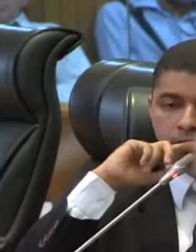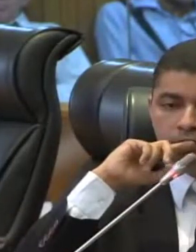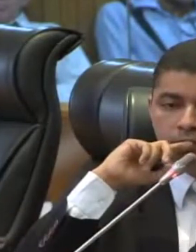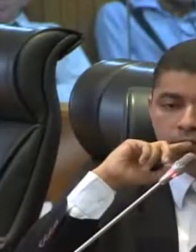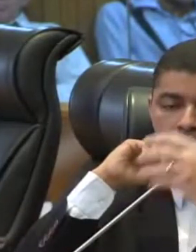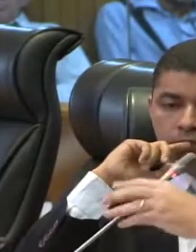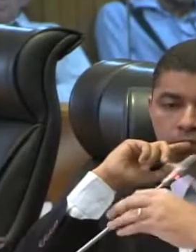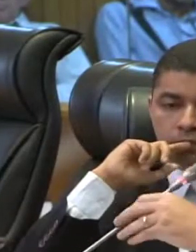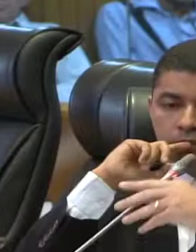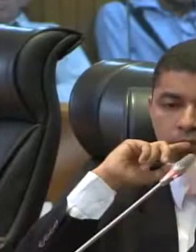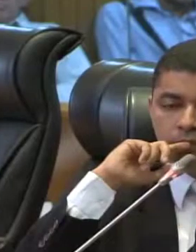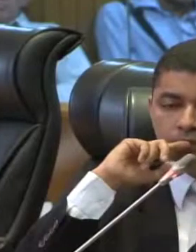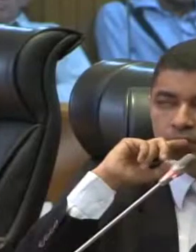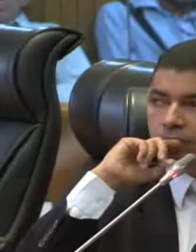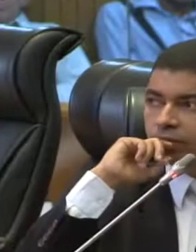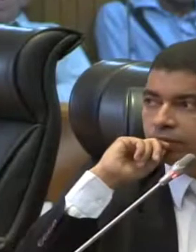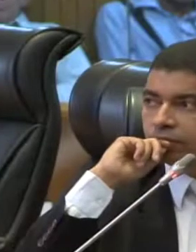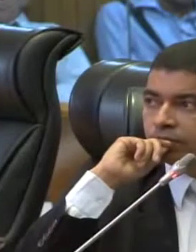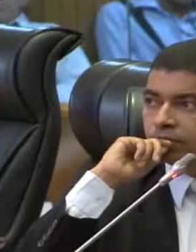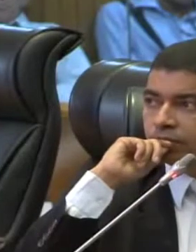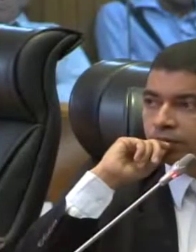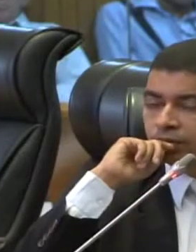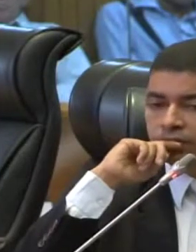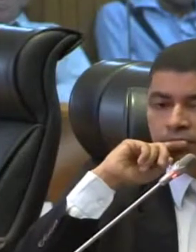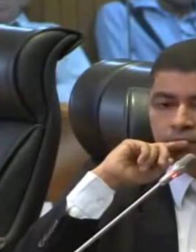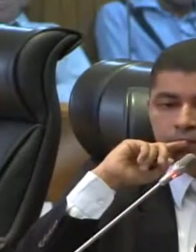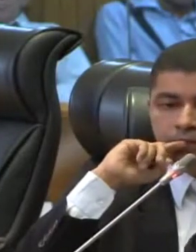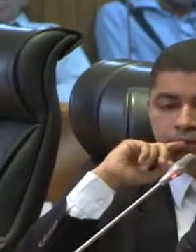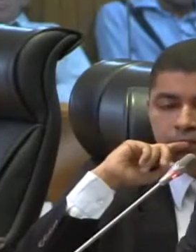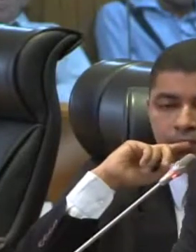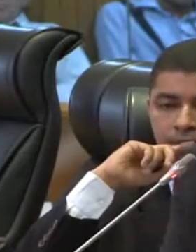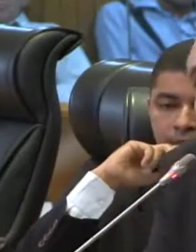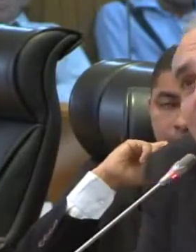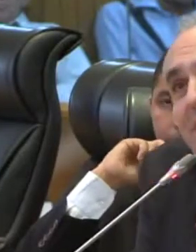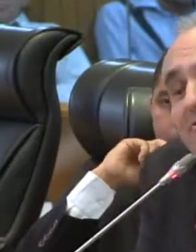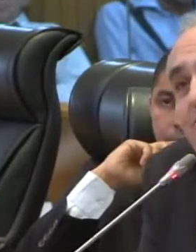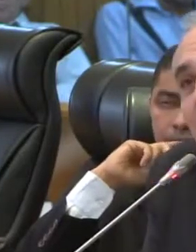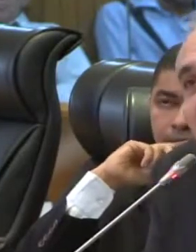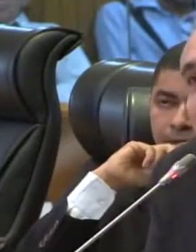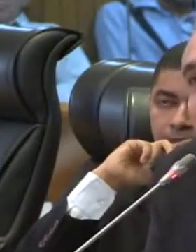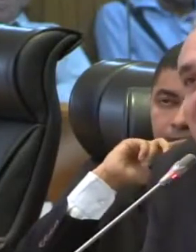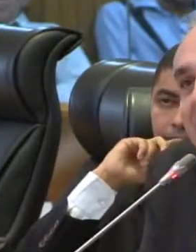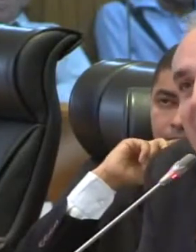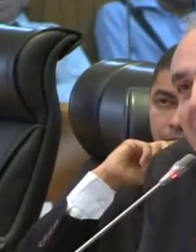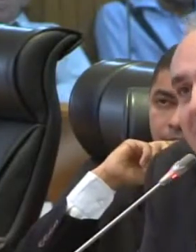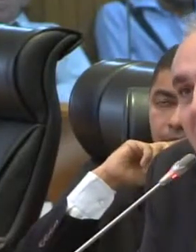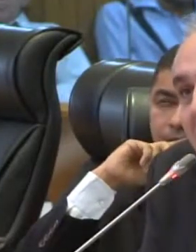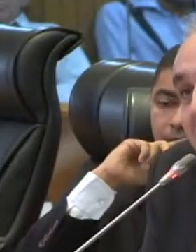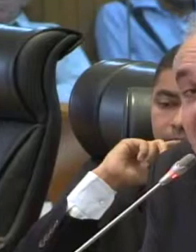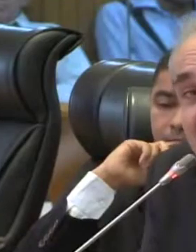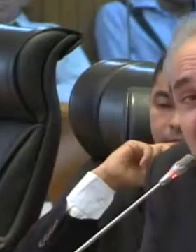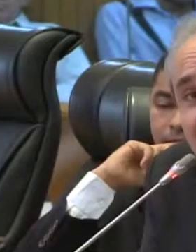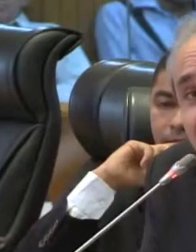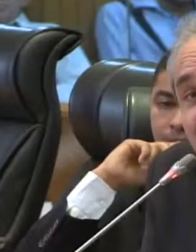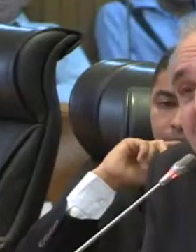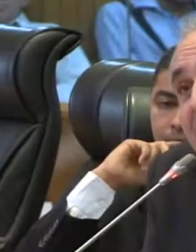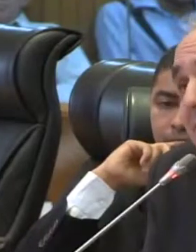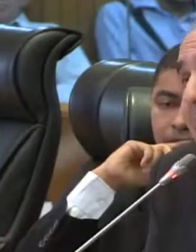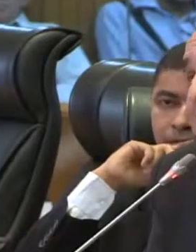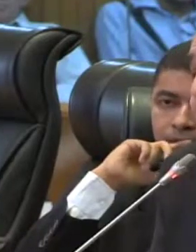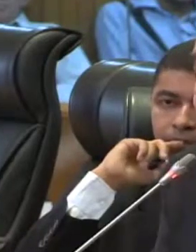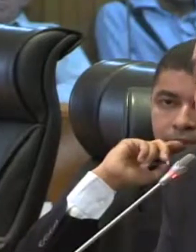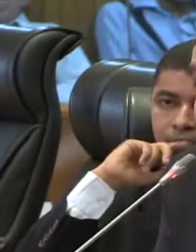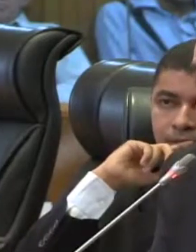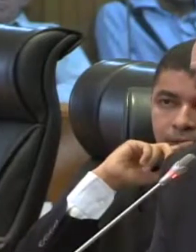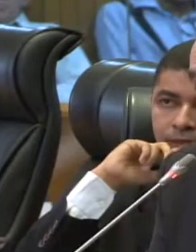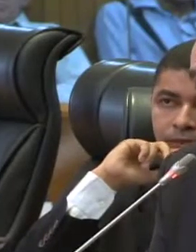parece Bacabeira, Santa Rita, Rosário. Então, eu não vejo como, deputado Zé Carlos, a casa ficar